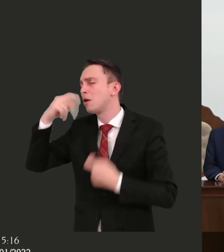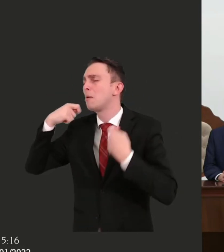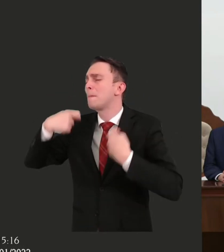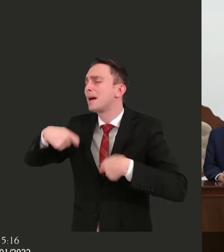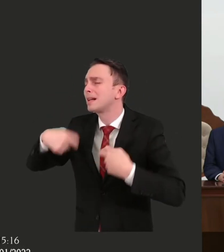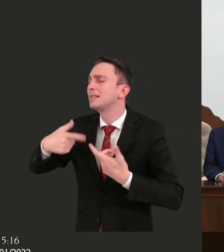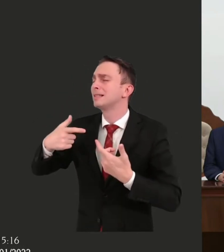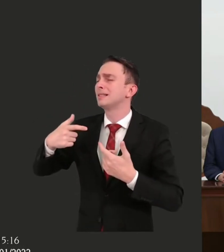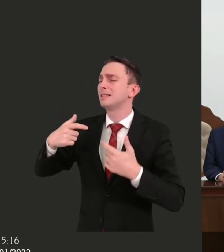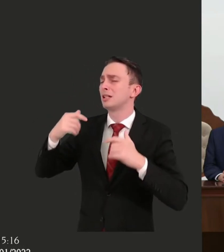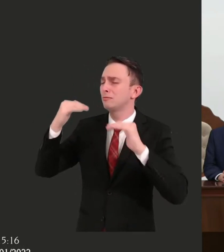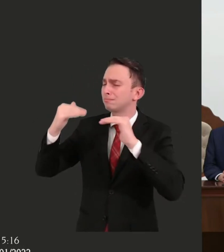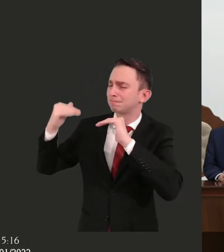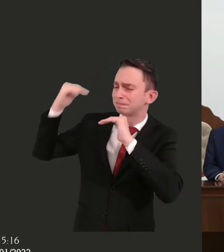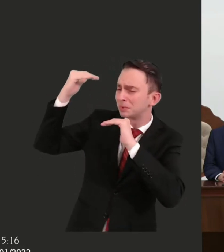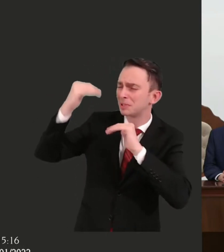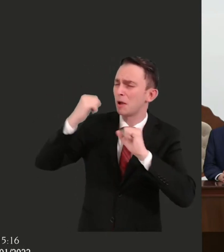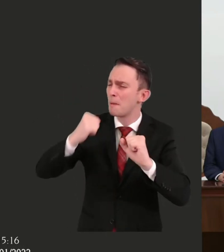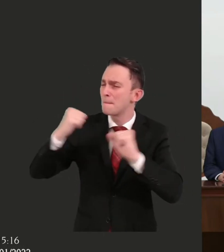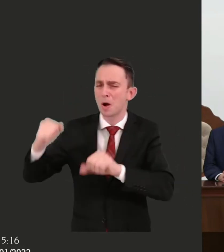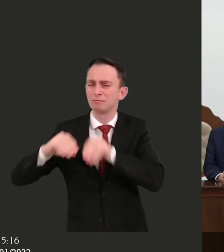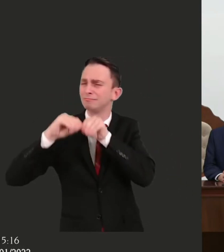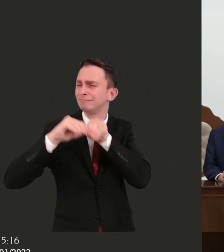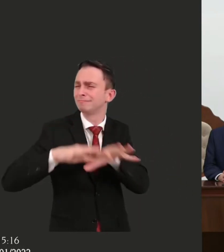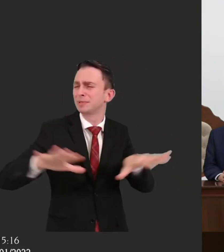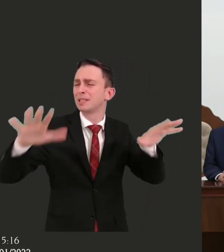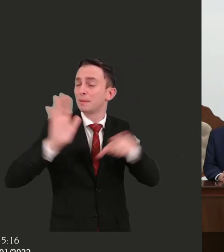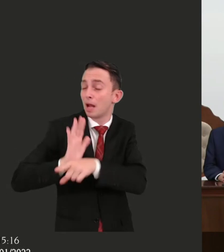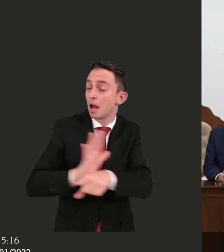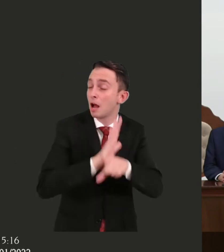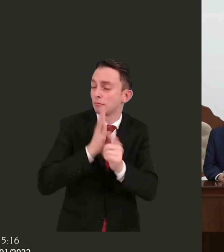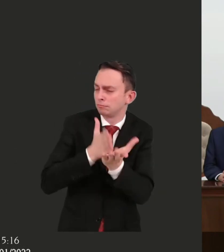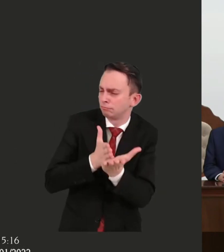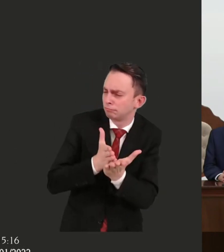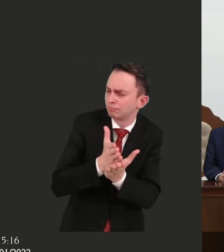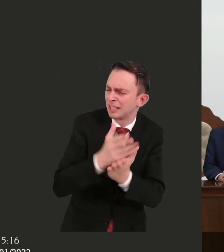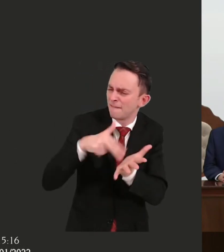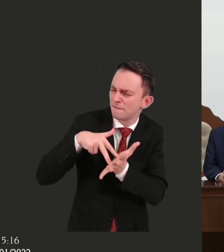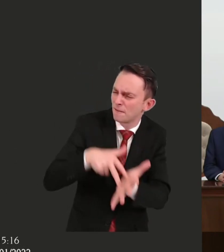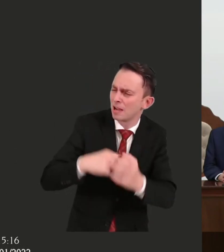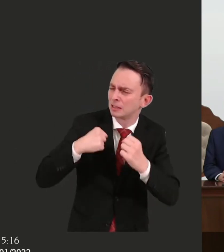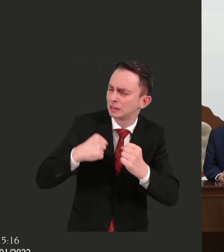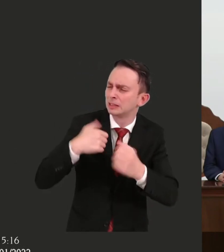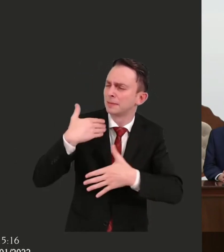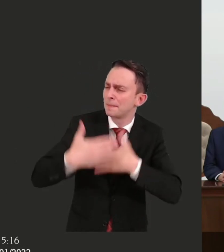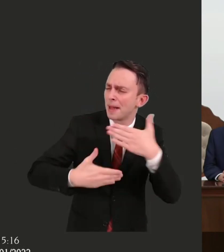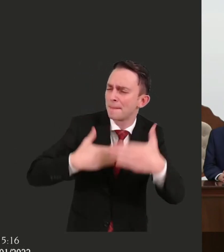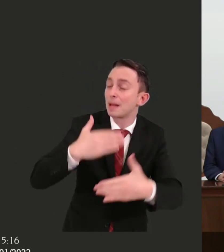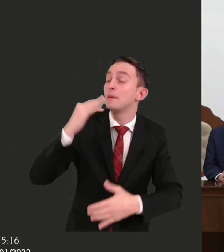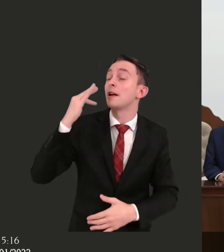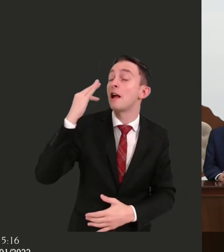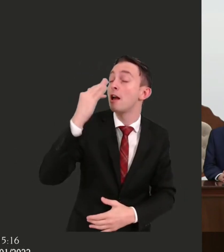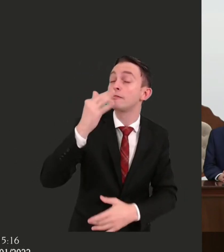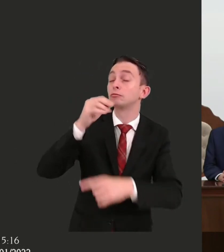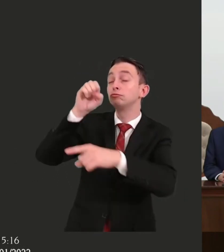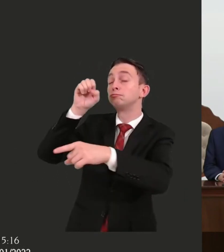nossa vida, Senhor, para que possamos caminhar firme nesta jornada e no fim alcançarmos